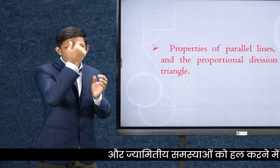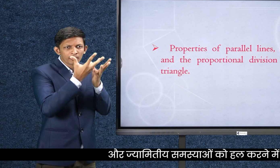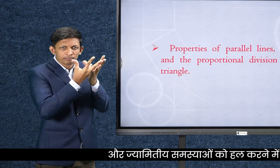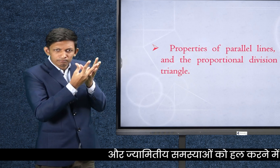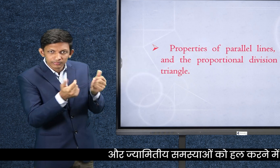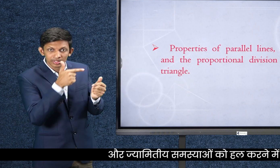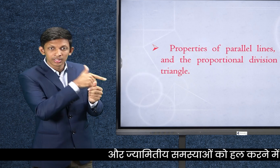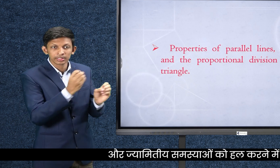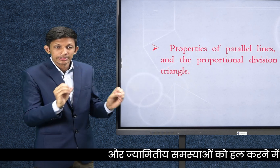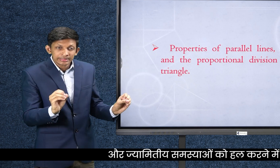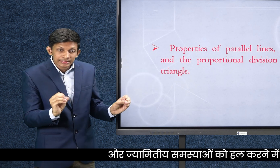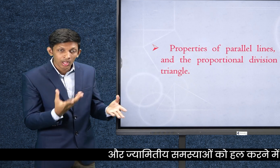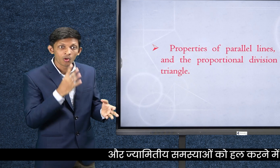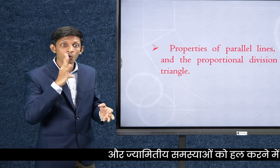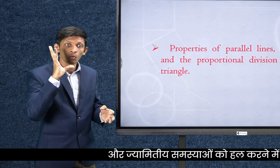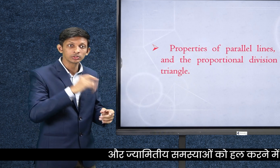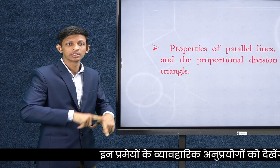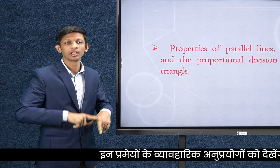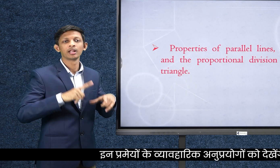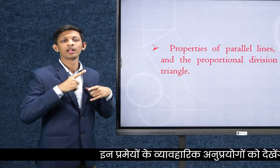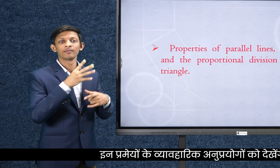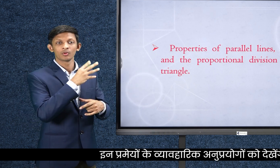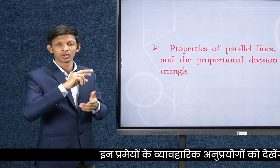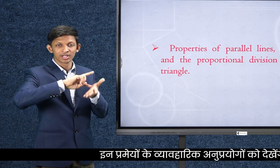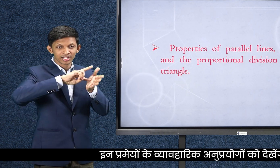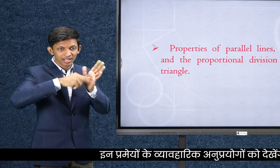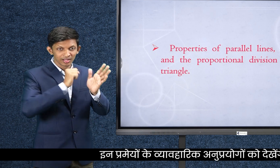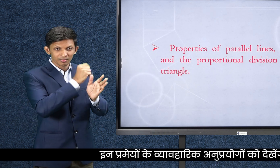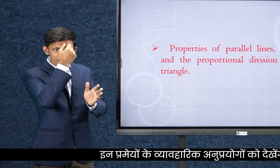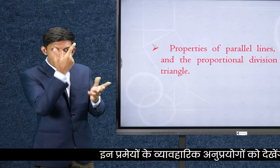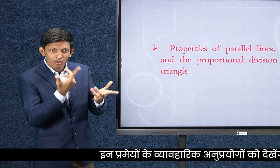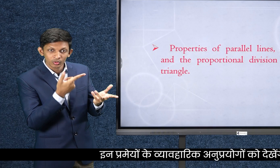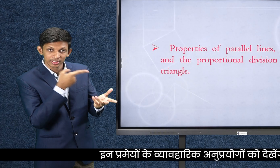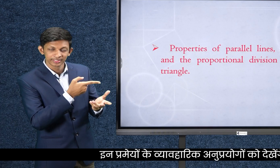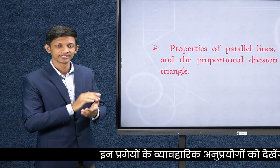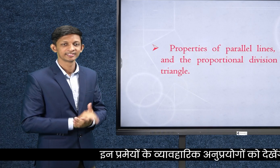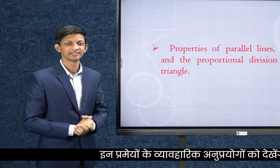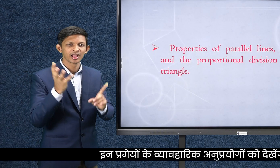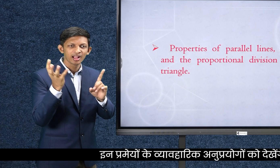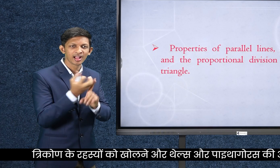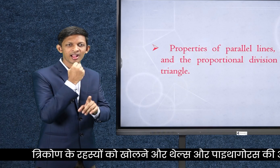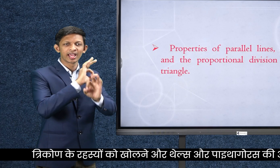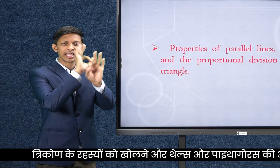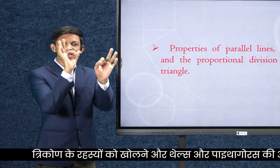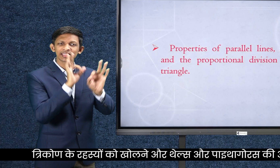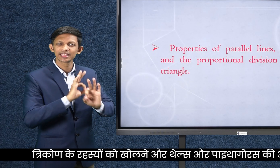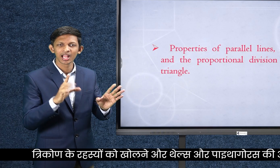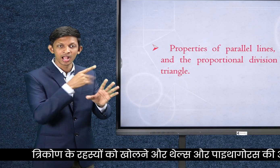ज्यामितीय समस्याओं को हल करने में इन प्रमेयों को व्यवहारिक अनुप्रयोगों को देखेंगे। त्रिकोण के रहस्यों